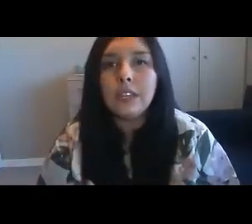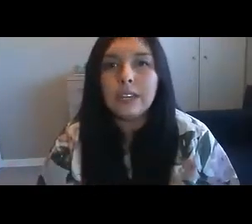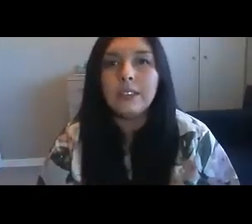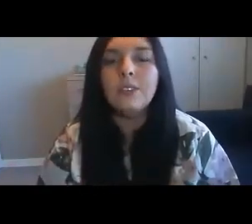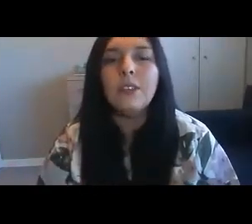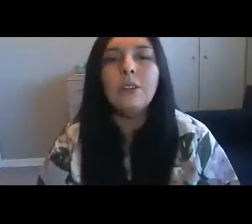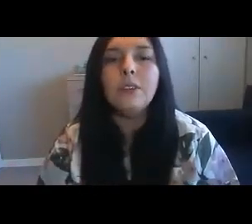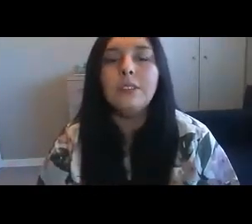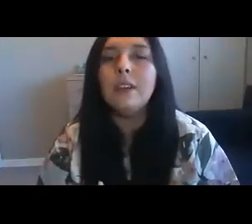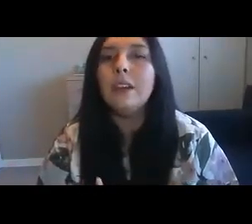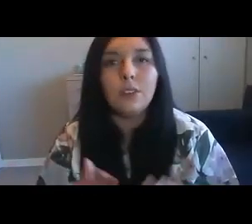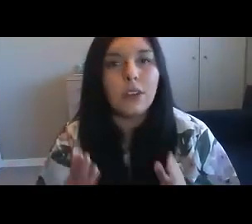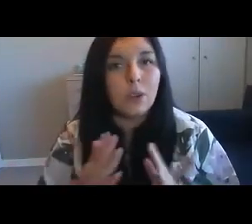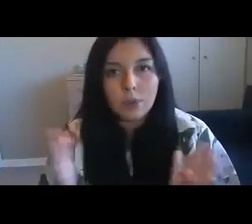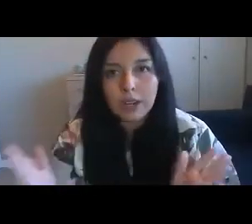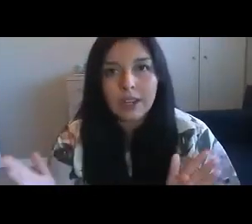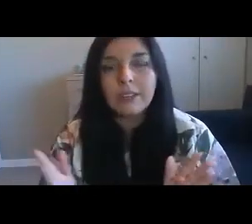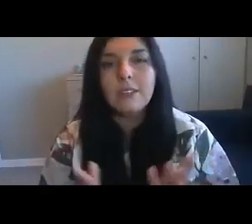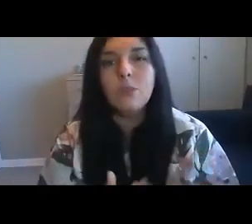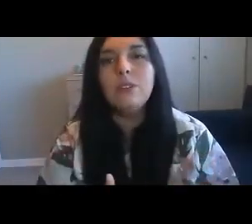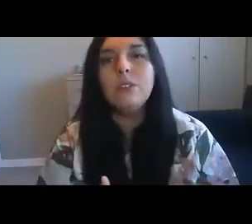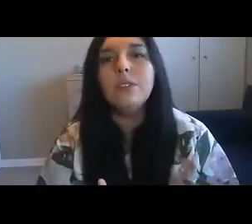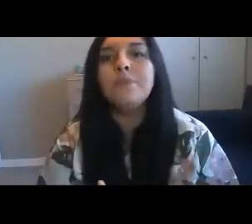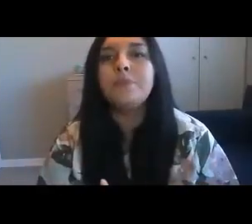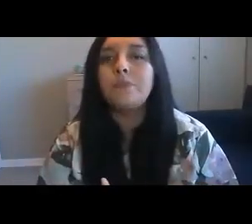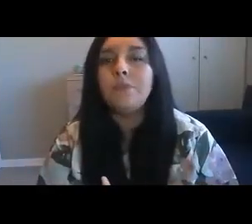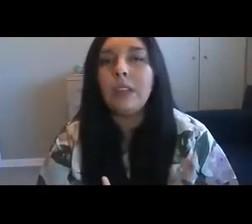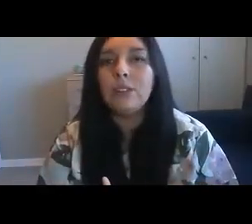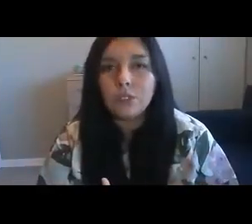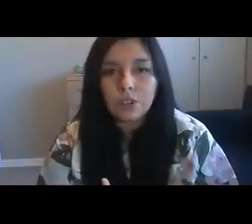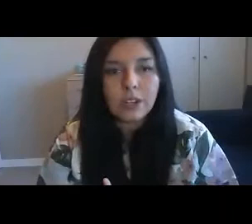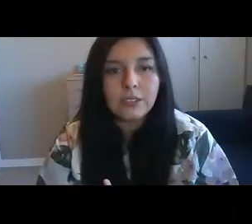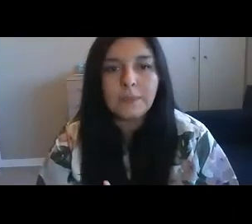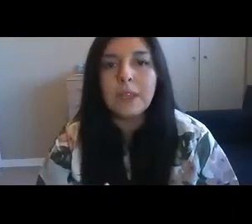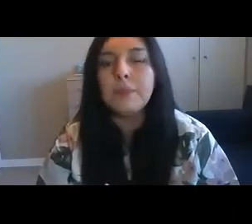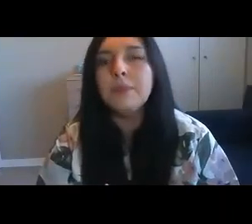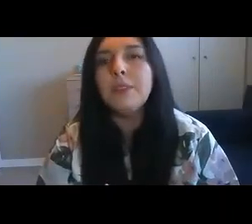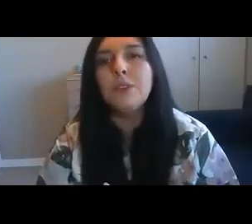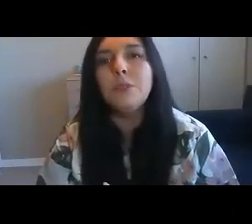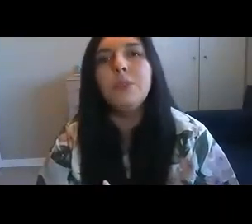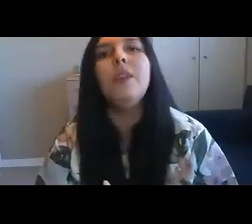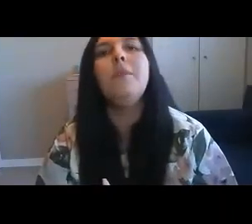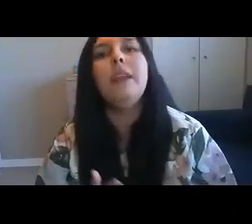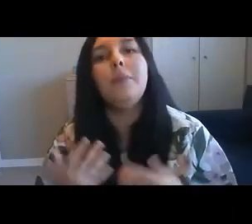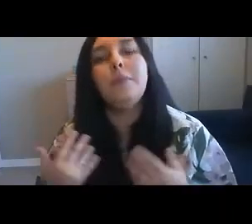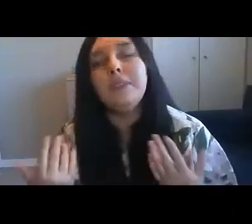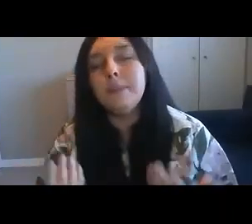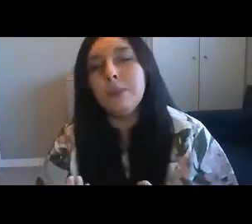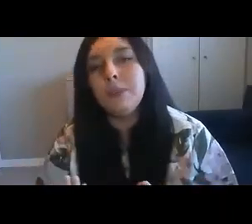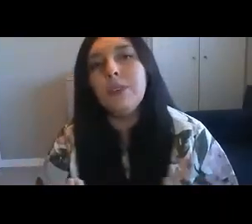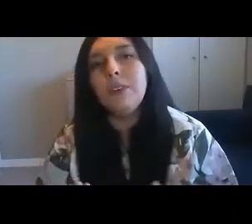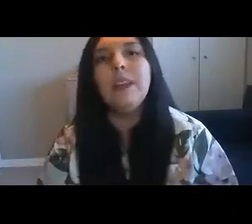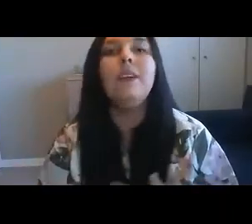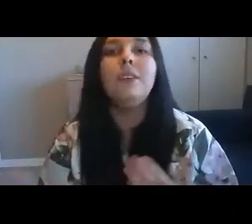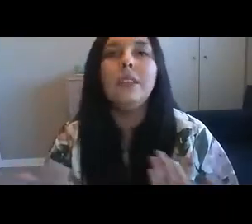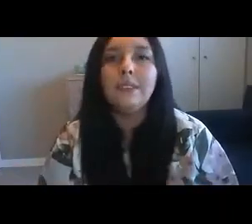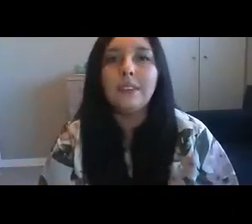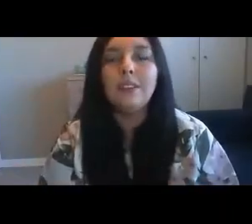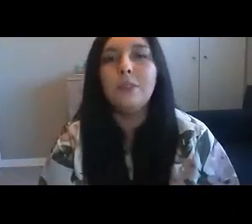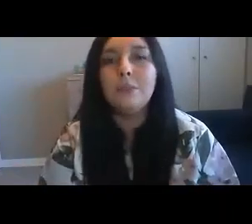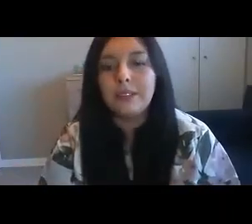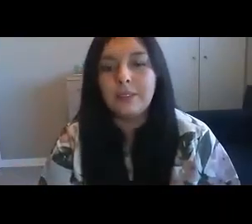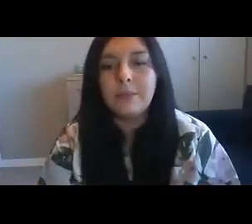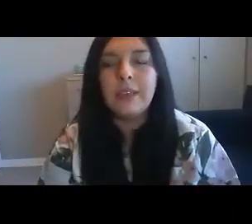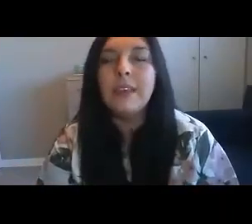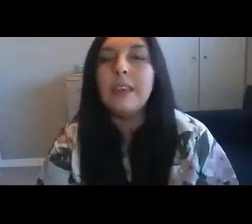diagnostican dentro de la universidad con alguna situación, nosotros los aceptamos sin ningún problema y les propiciamos todo lo que les contaba